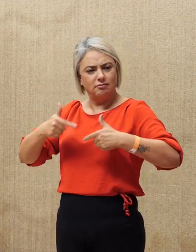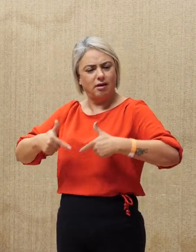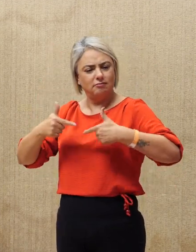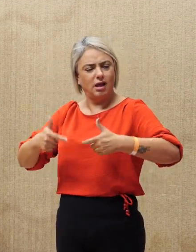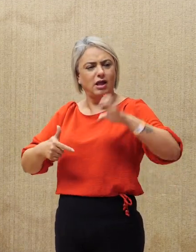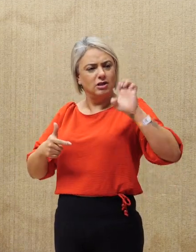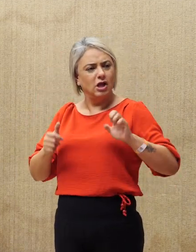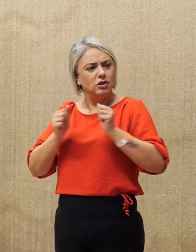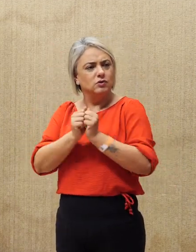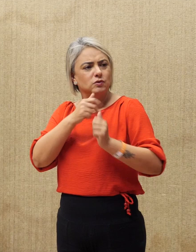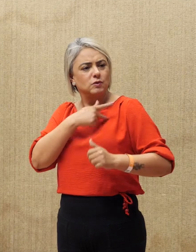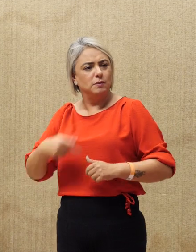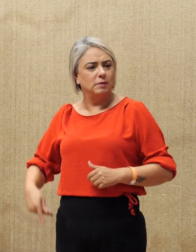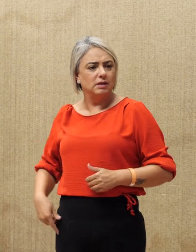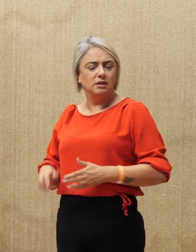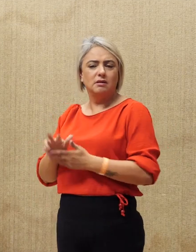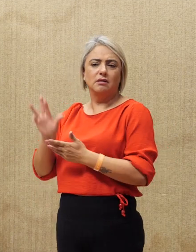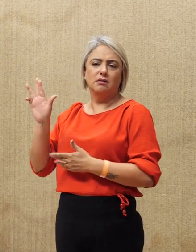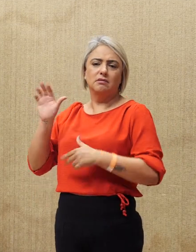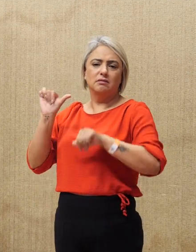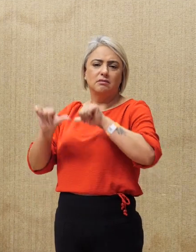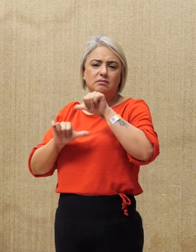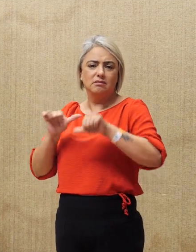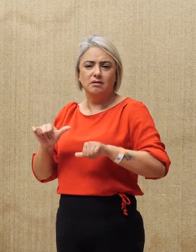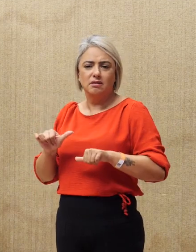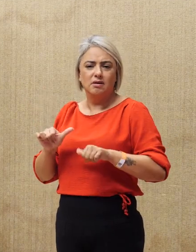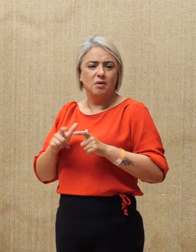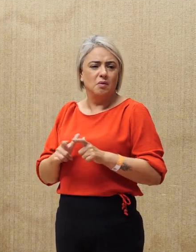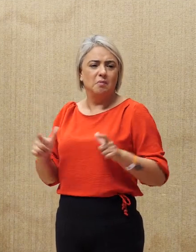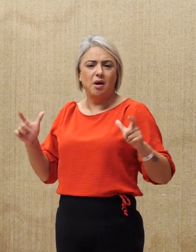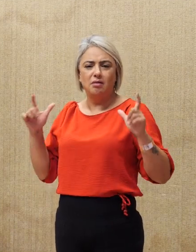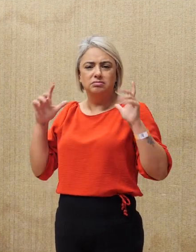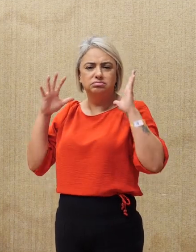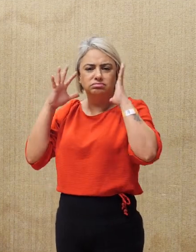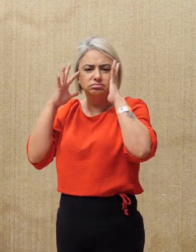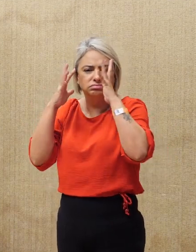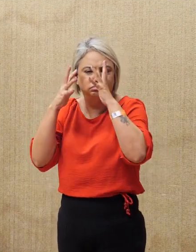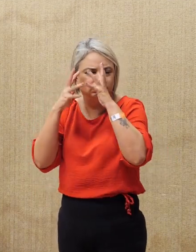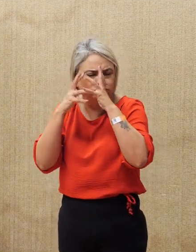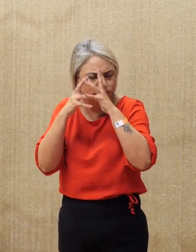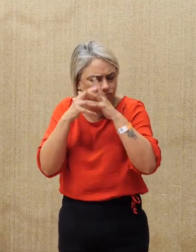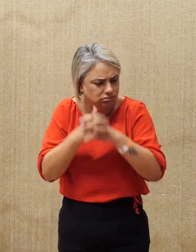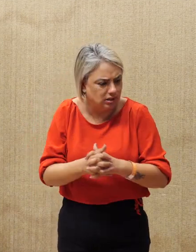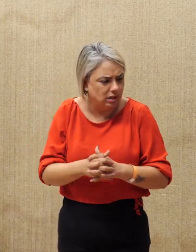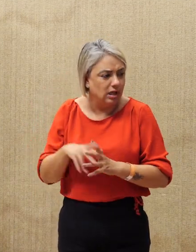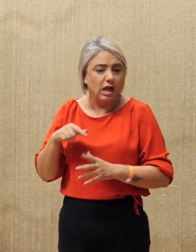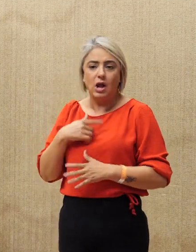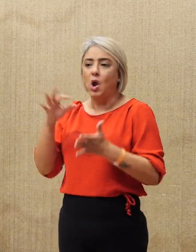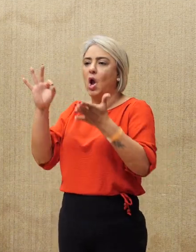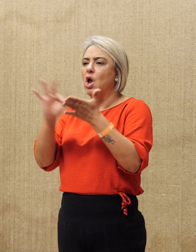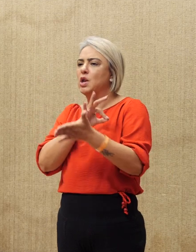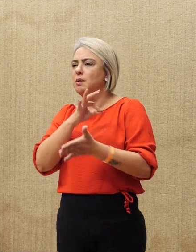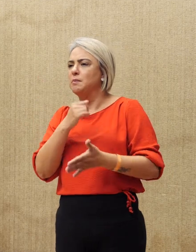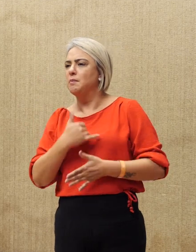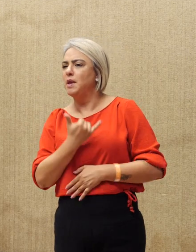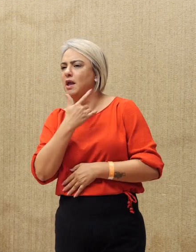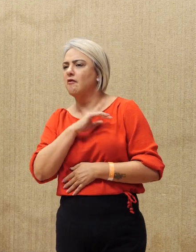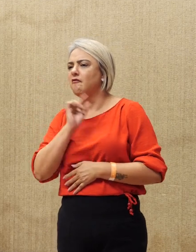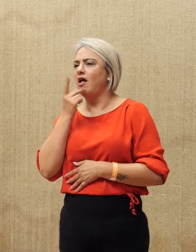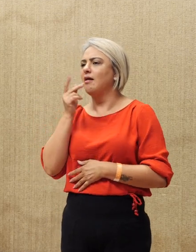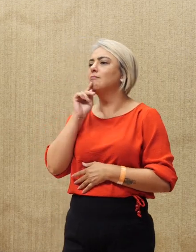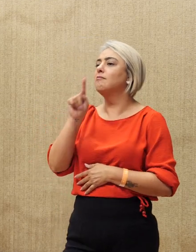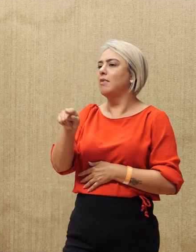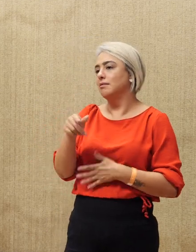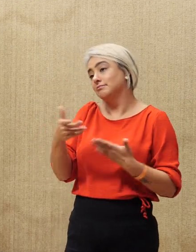esquerda, com o nosso presidente Lula, se transformou no nosso maior pesadelo, porque agora os nossos inimigos lá estão batendo na gente o tempo